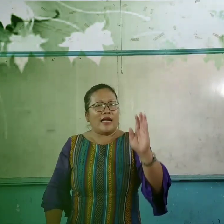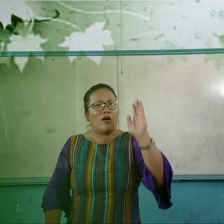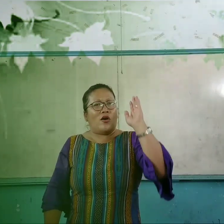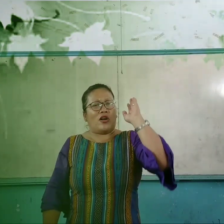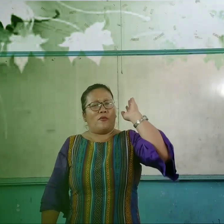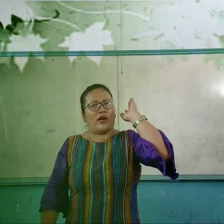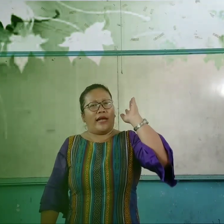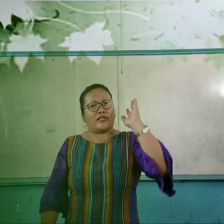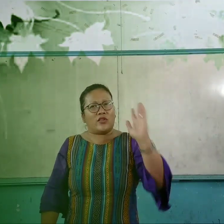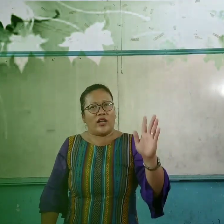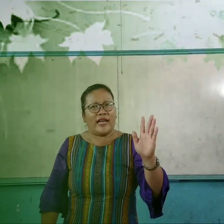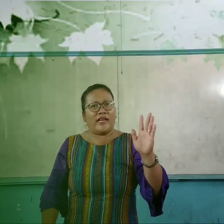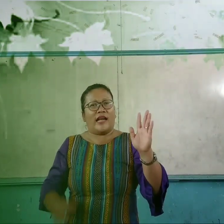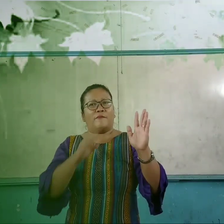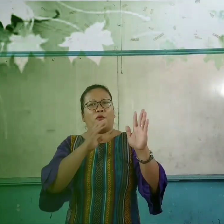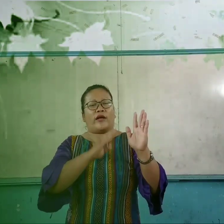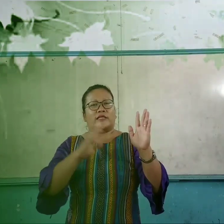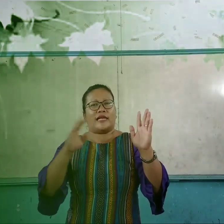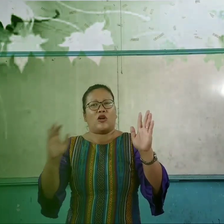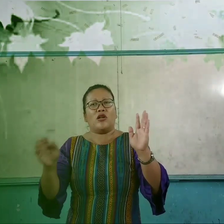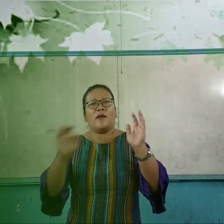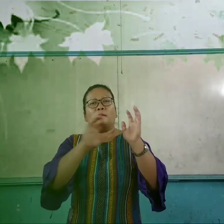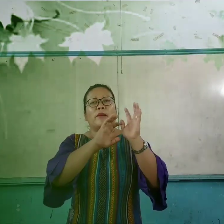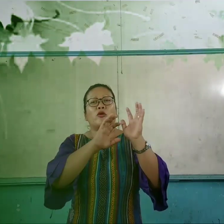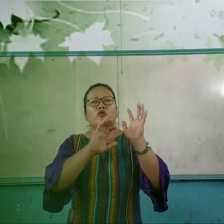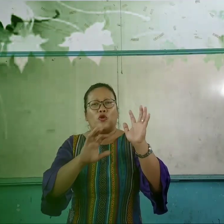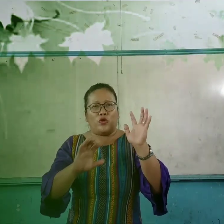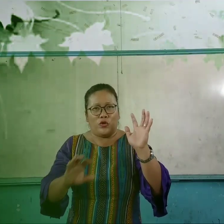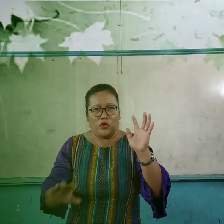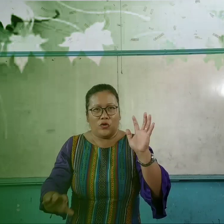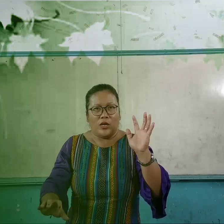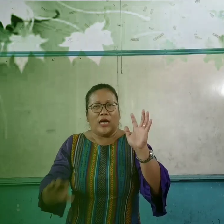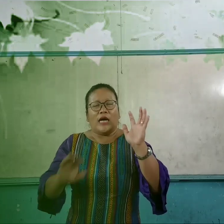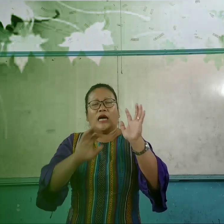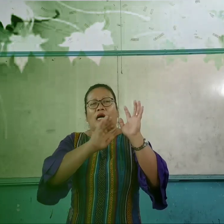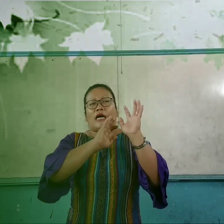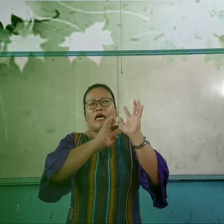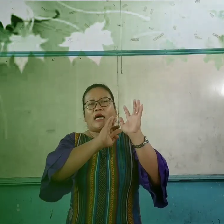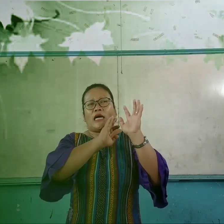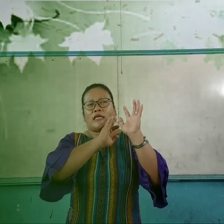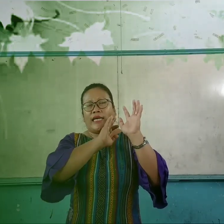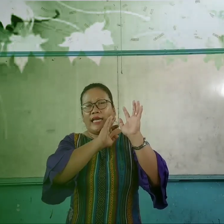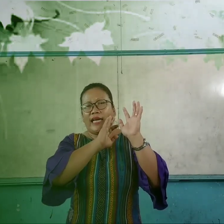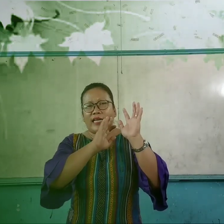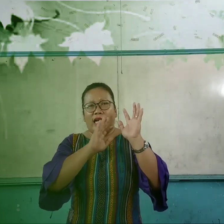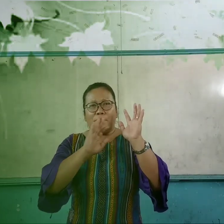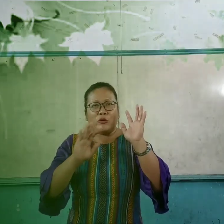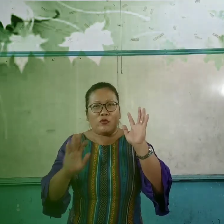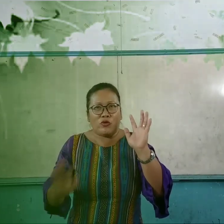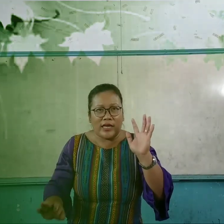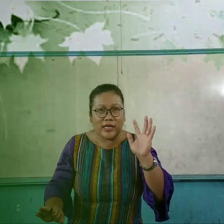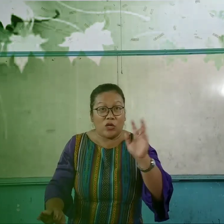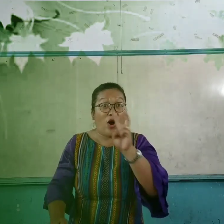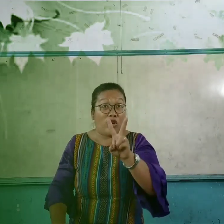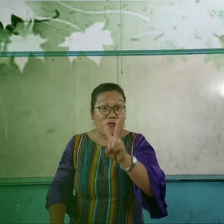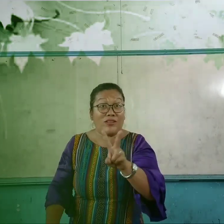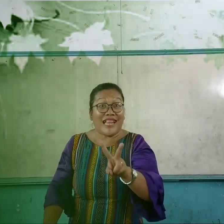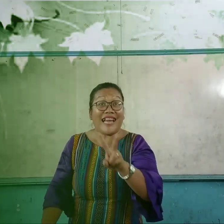kadar hormon estrogen dan progesteron menurun. Seiring dengan penurunan kedua hormon